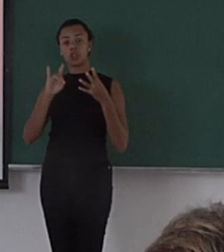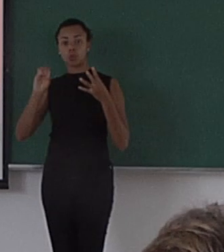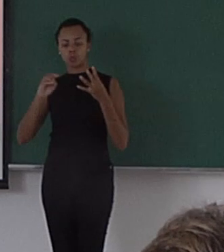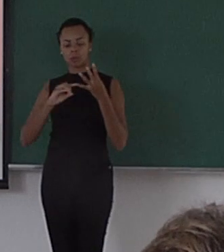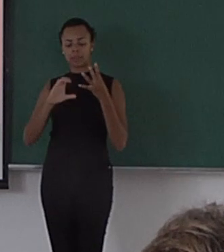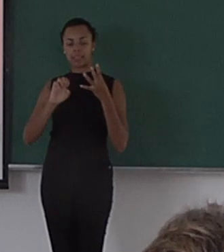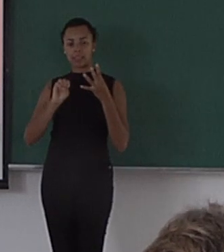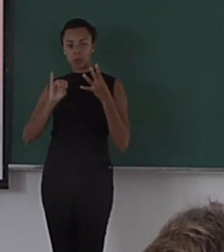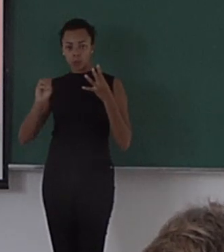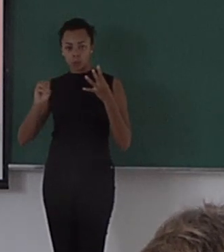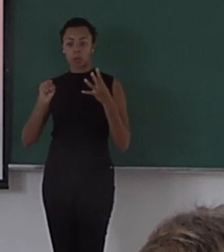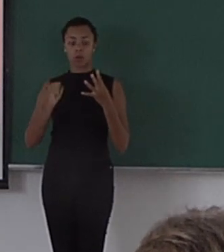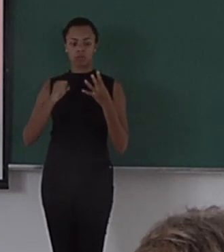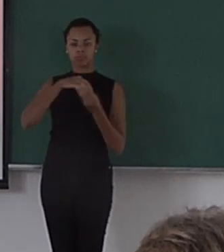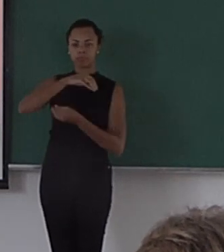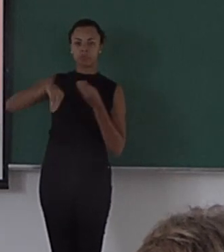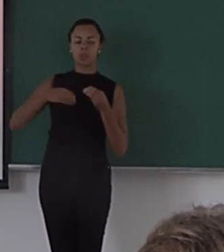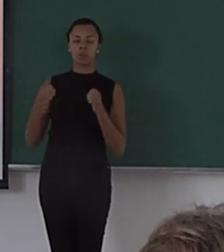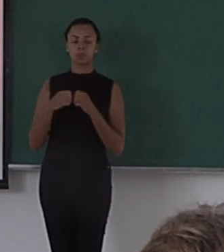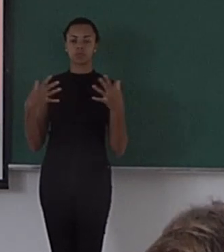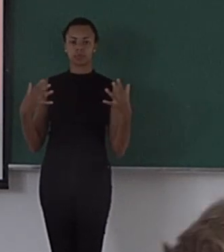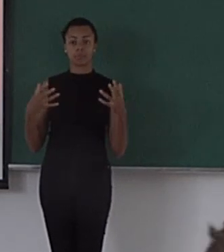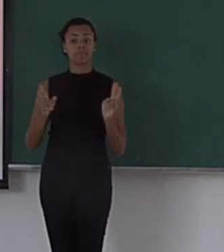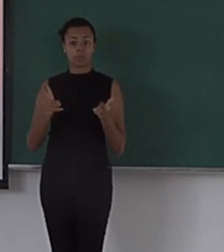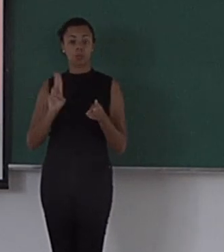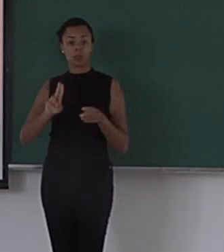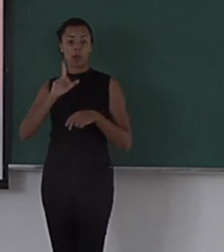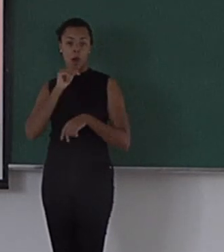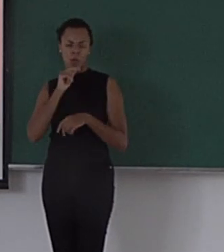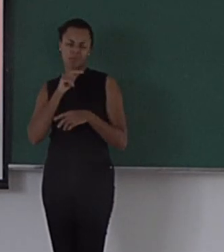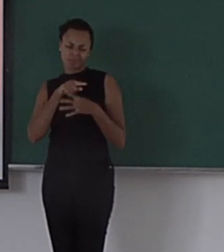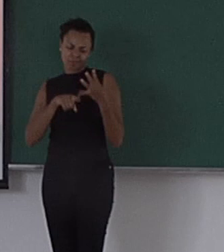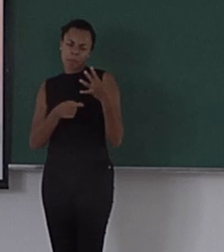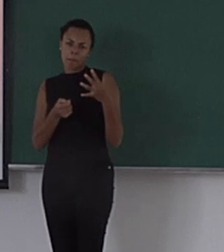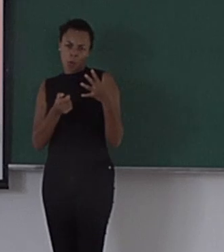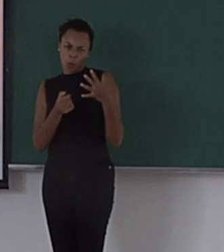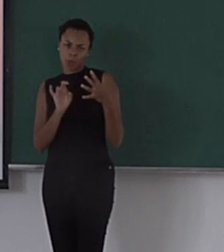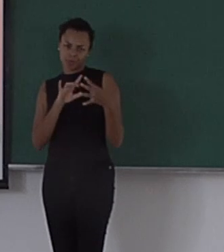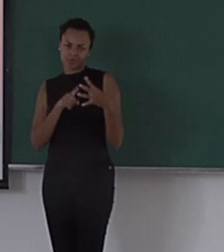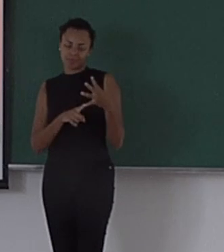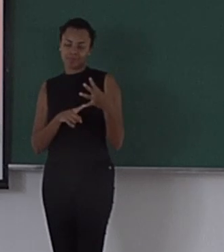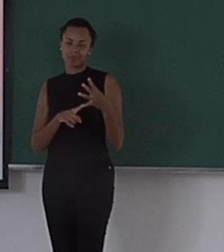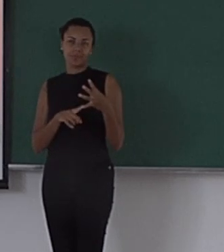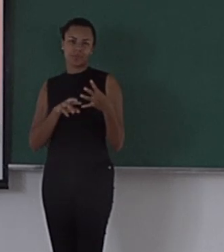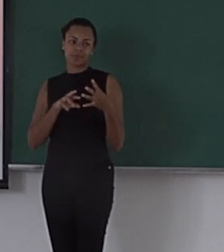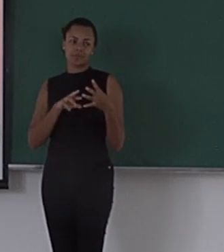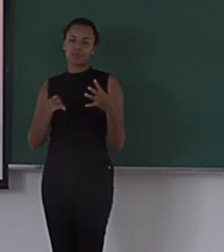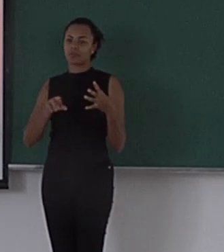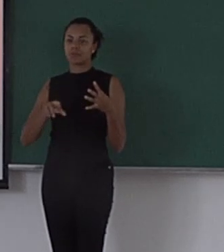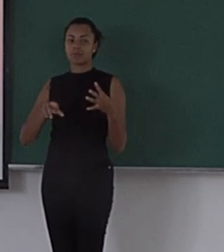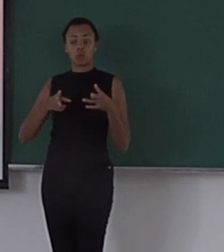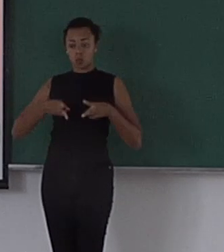explosão, mesmo com a água, tá? Felizmente são poucos, né? Então isso não vai abolir, não vai